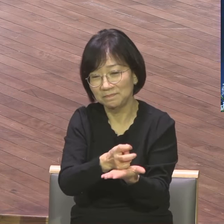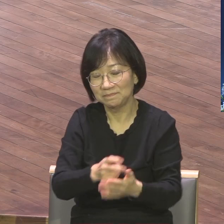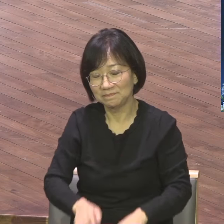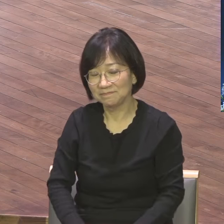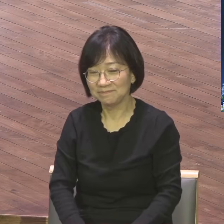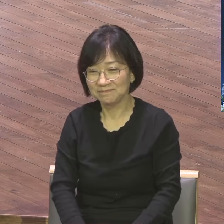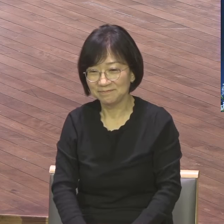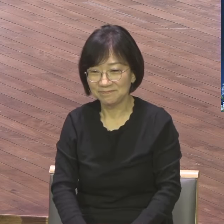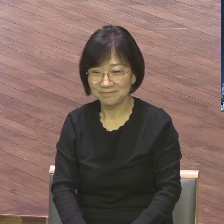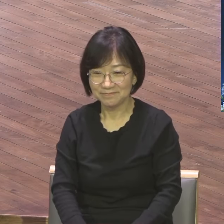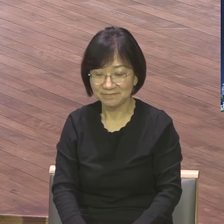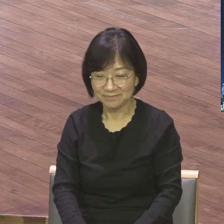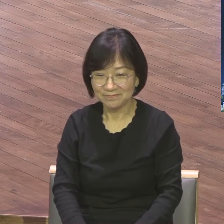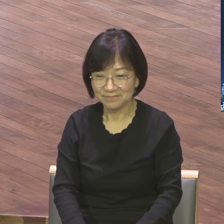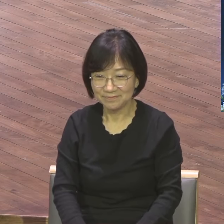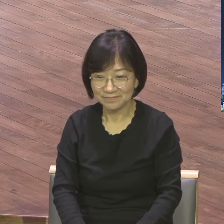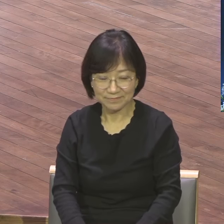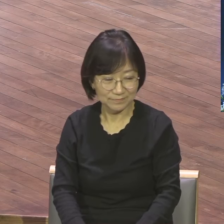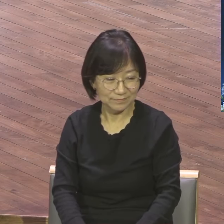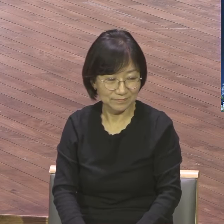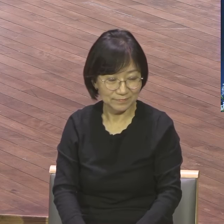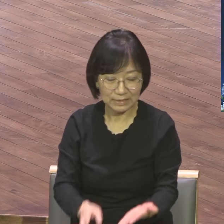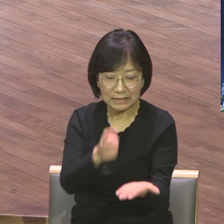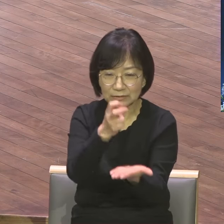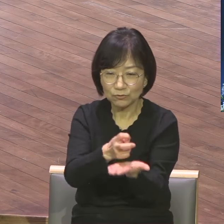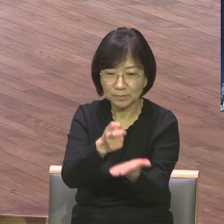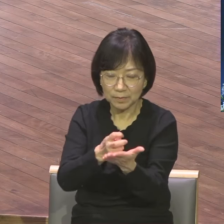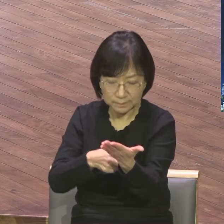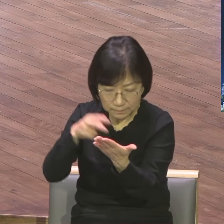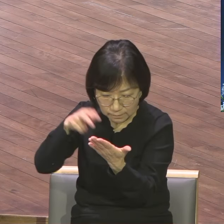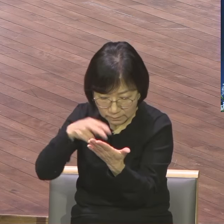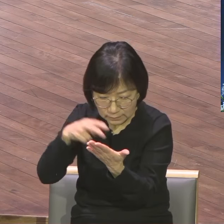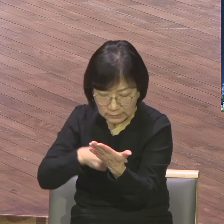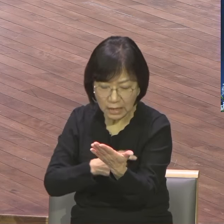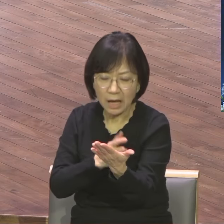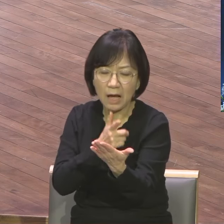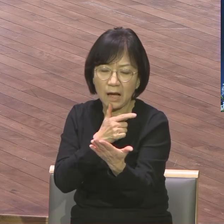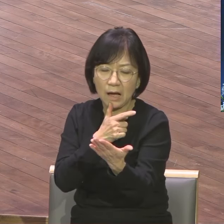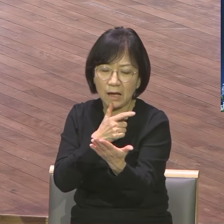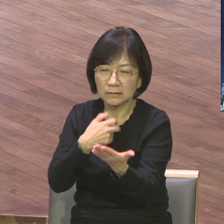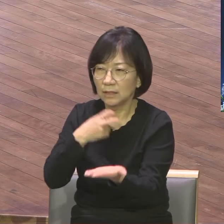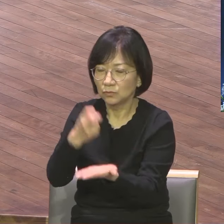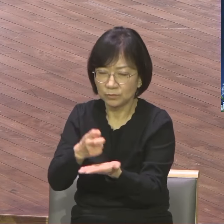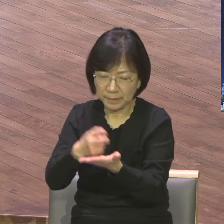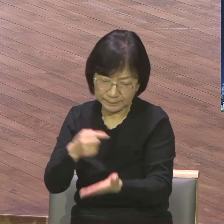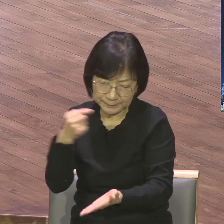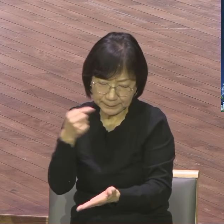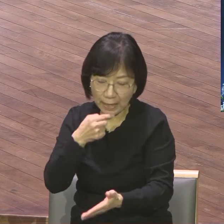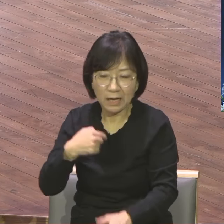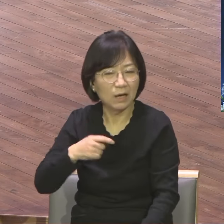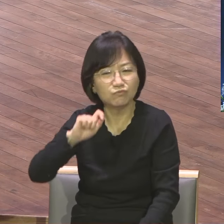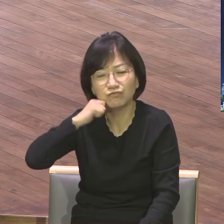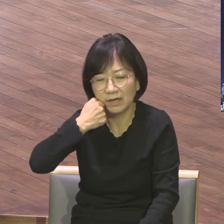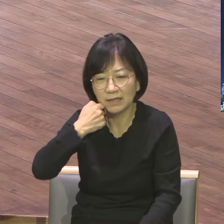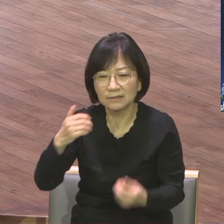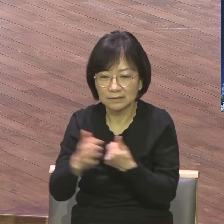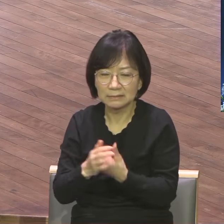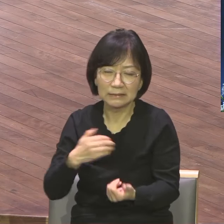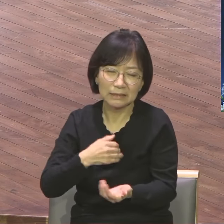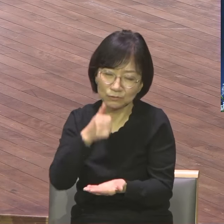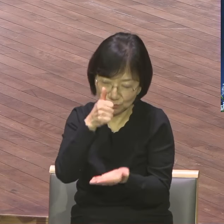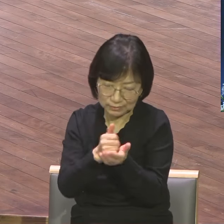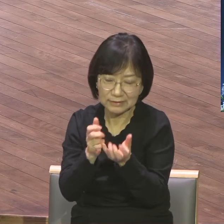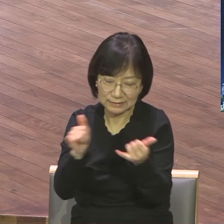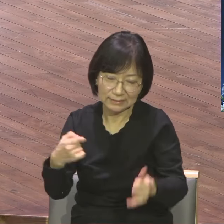통해 인간아이 너는 죄인이다. 너는 율법을 지키지 못하는 죄인이다. 너는 망해야